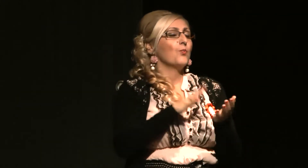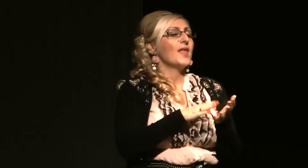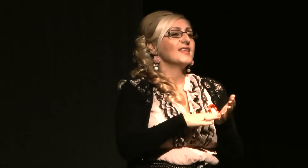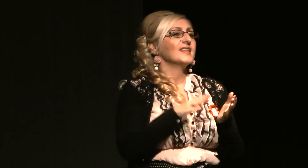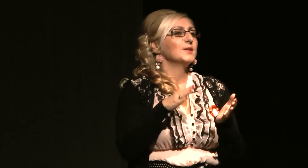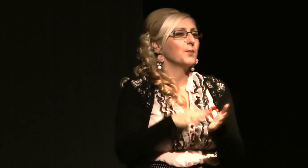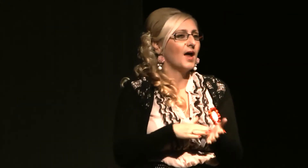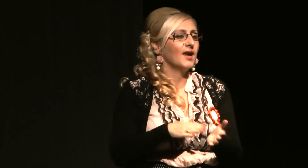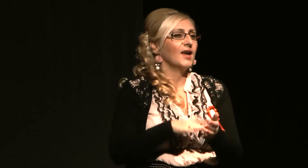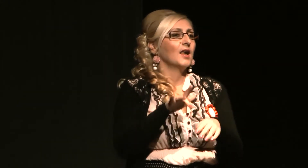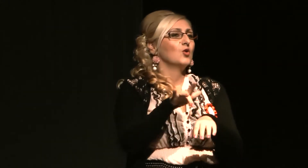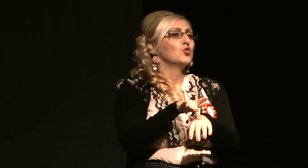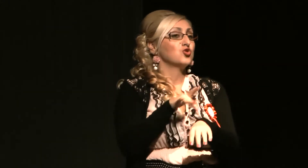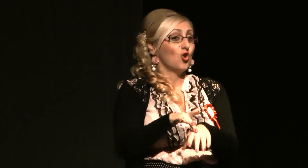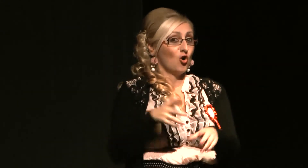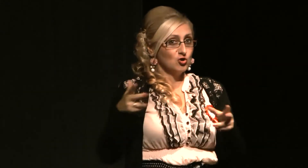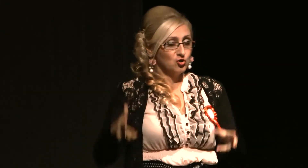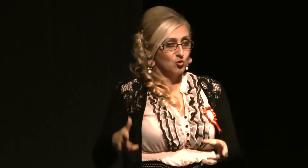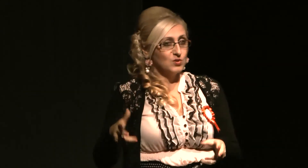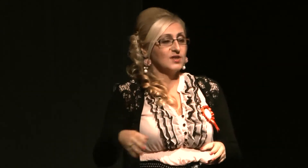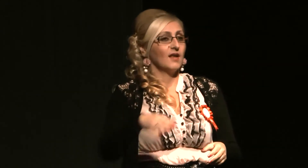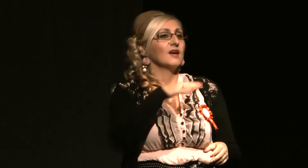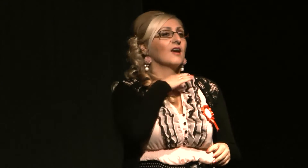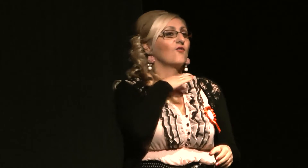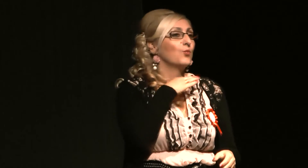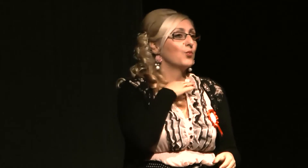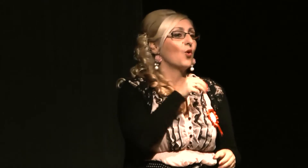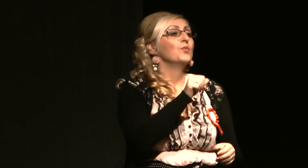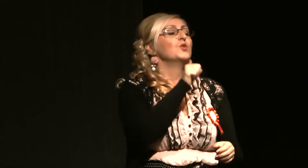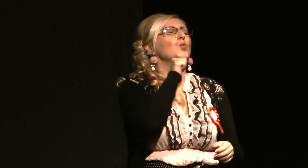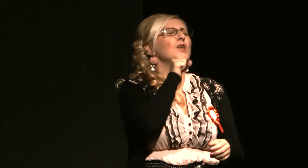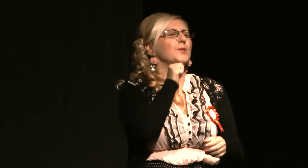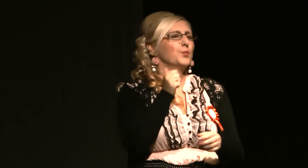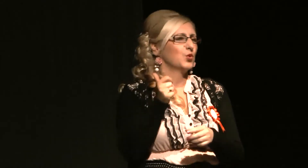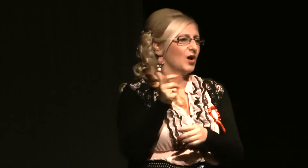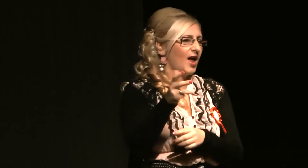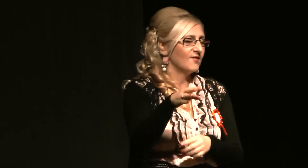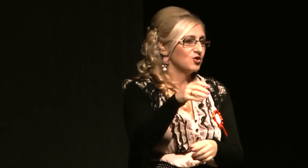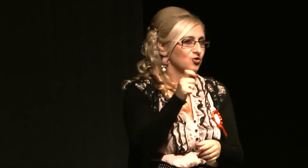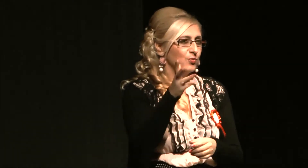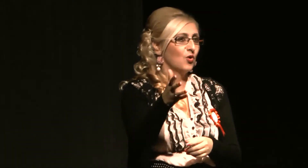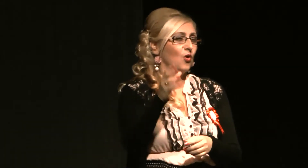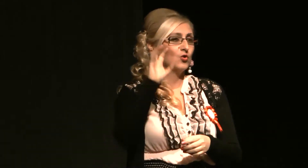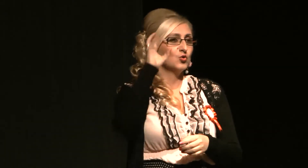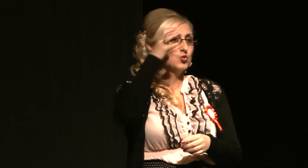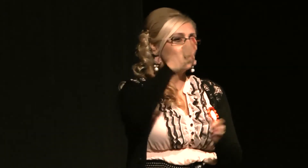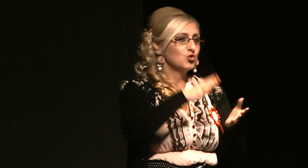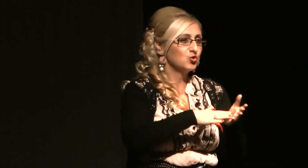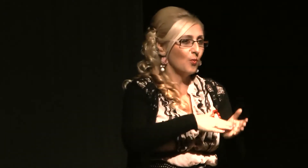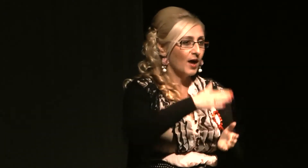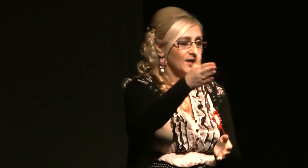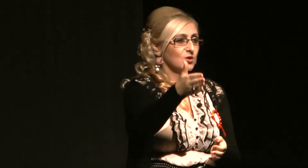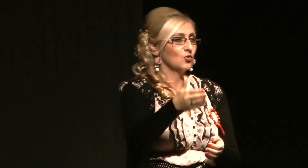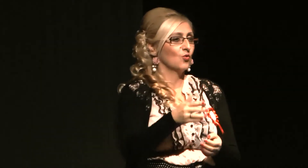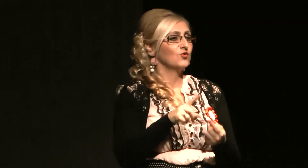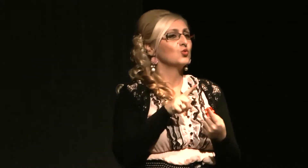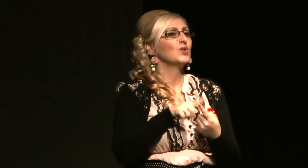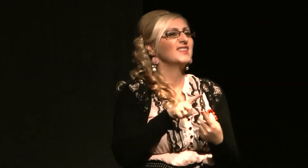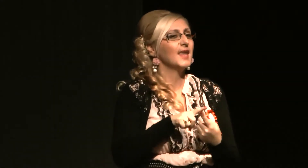Obučavani kasnije za rad na fotokopir mašinama, pa i počeli da rade i u knjigovezačkom